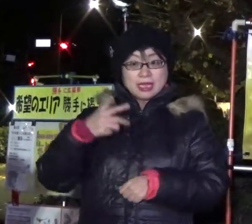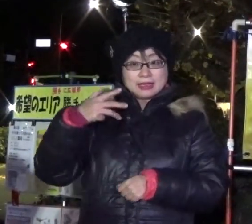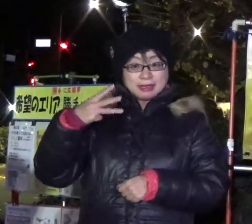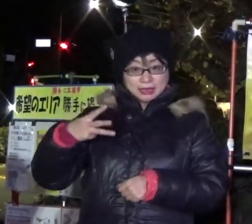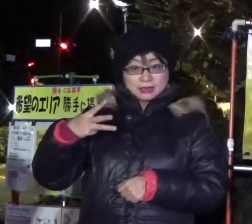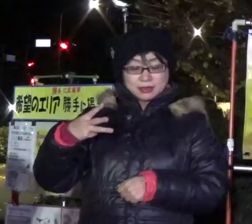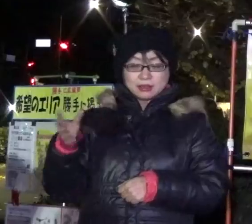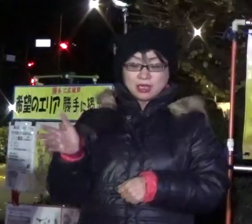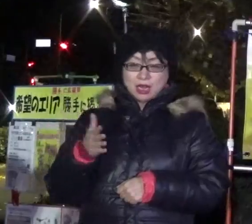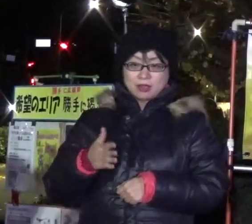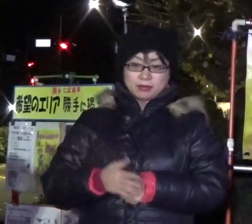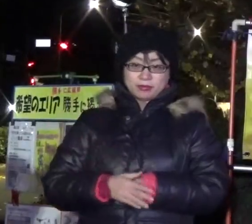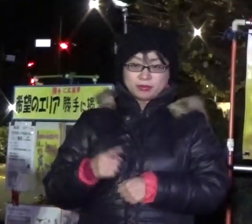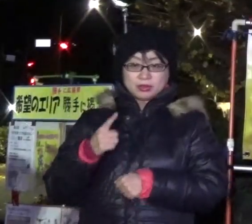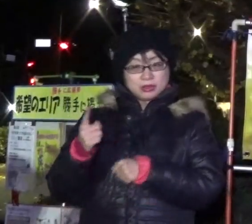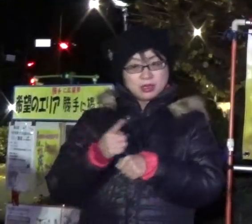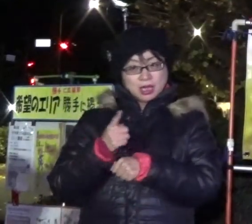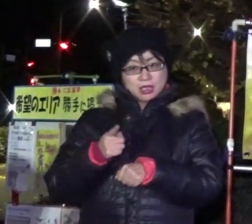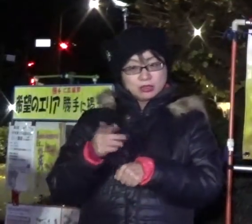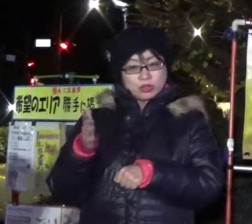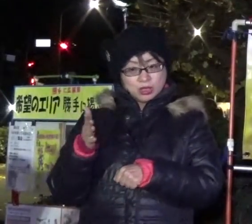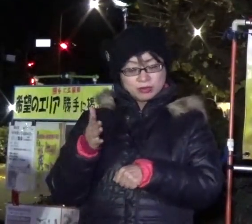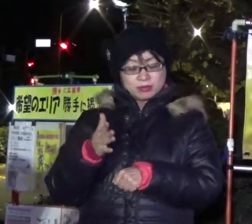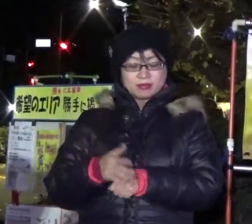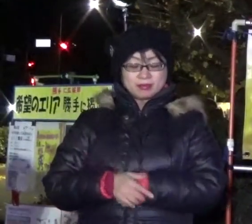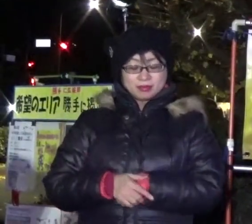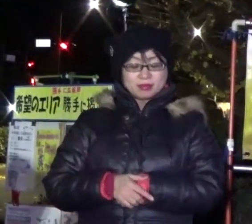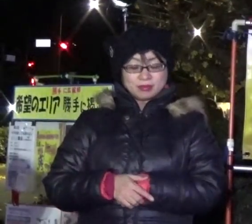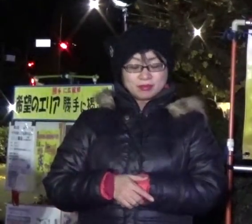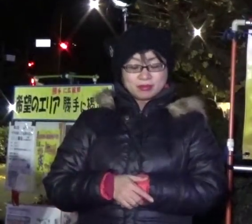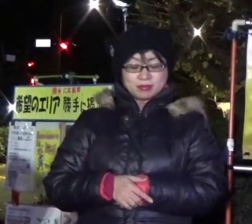から、1時間弱、